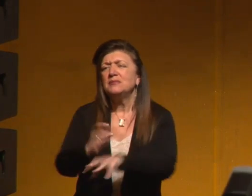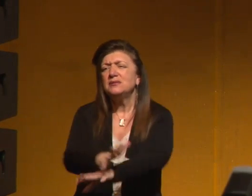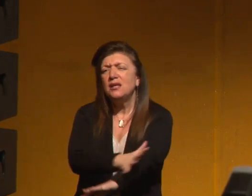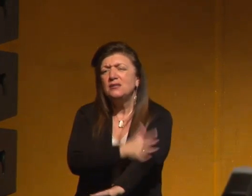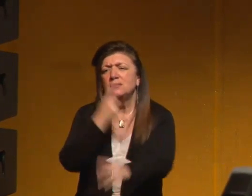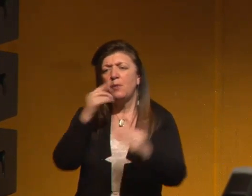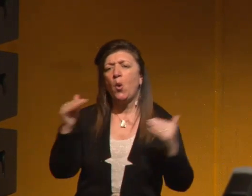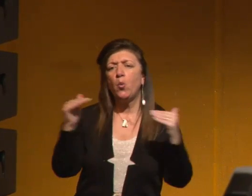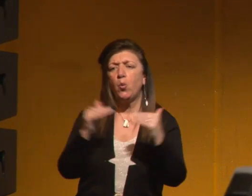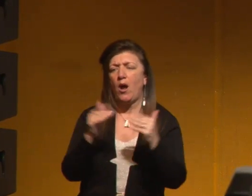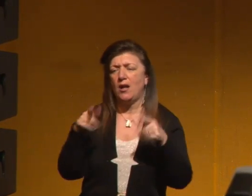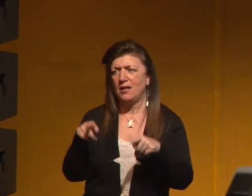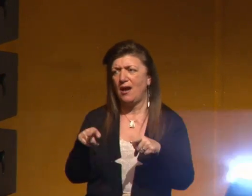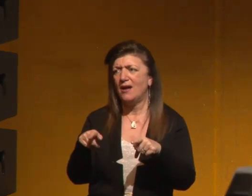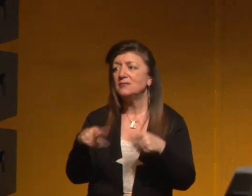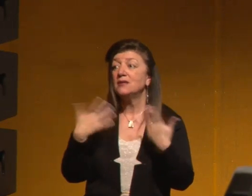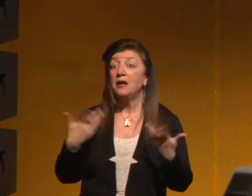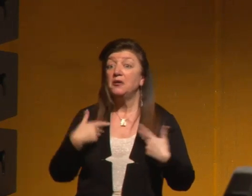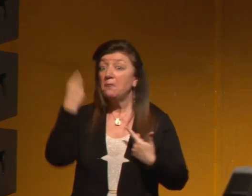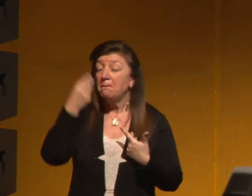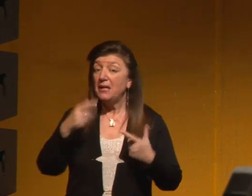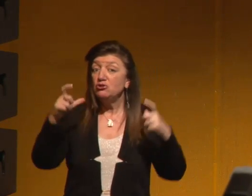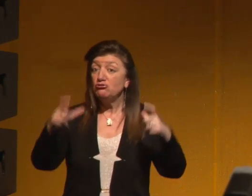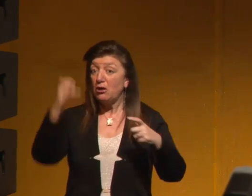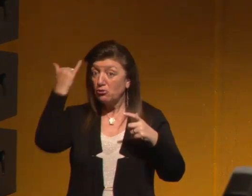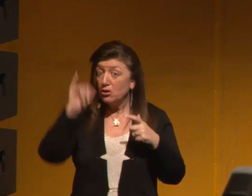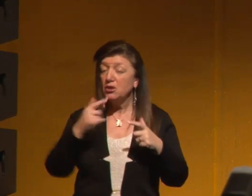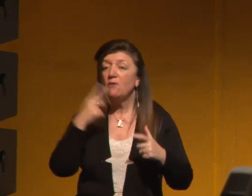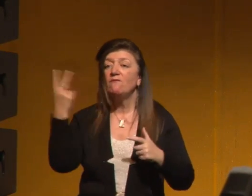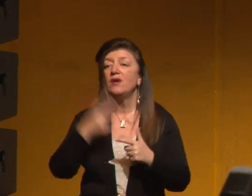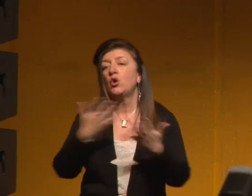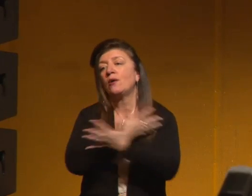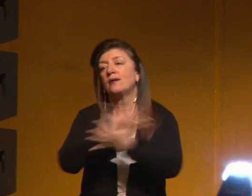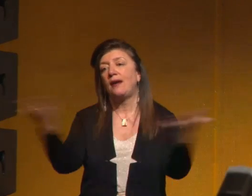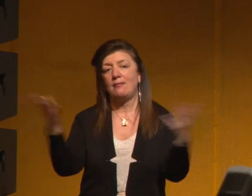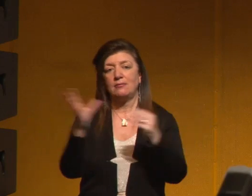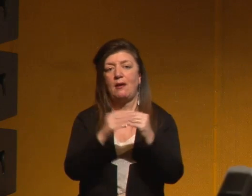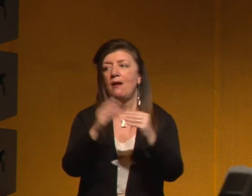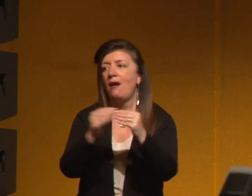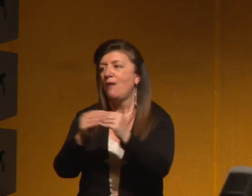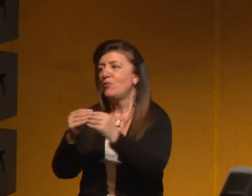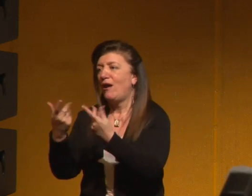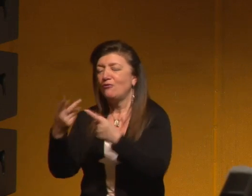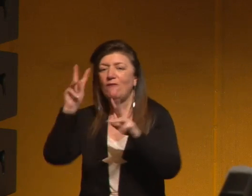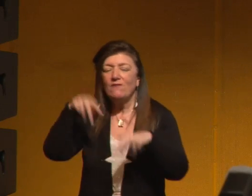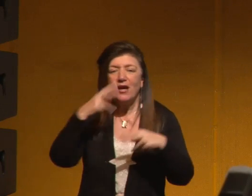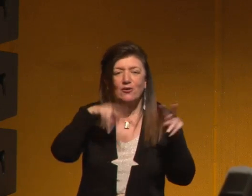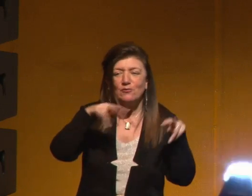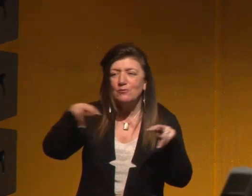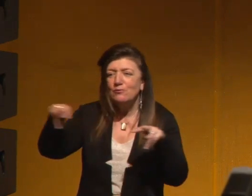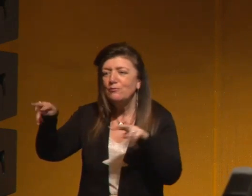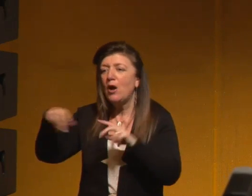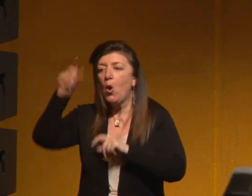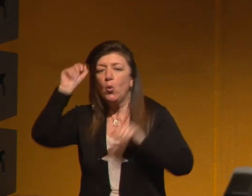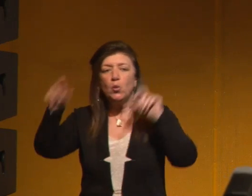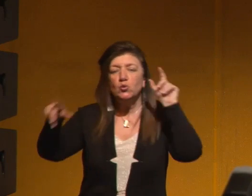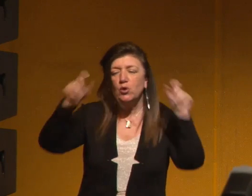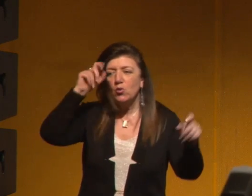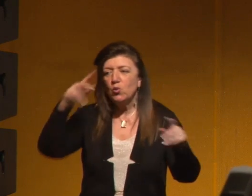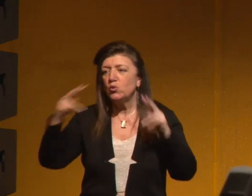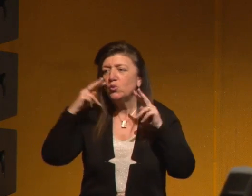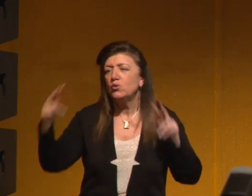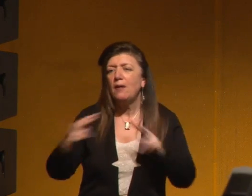torino sarà ne sono convinto uno straordinario laboratorio dove la cultura incontra anche le migliori esperienze nate in questi anni